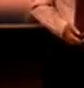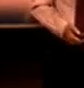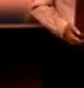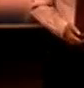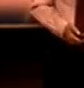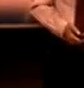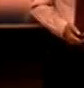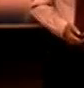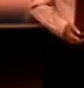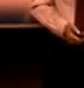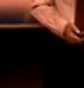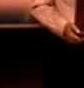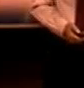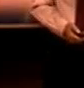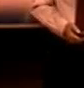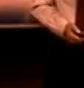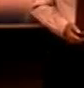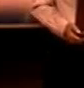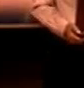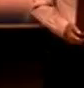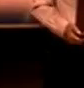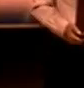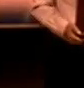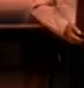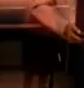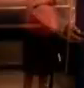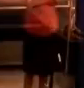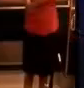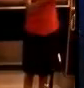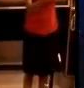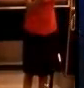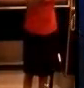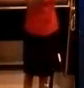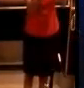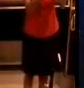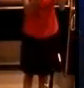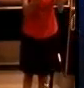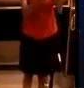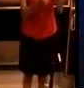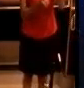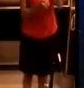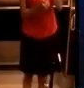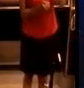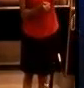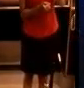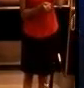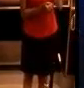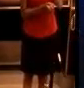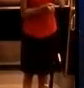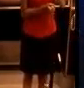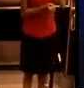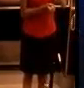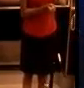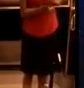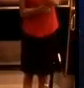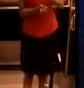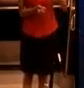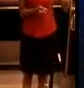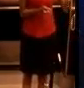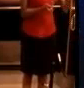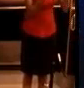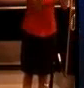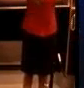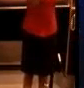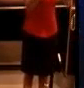hermosura y vuelve en su poder y gloria. Pero tal vez hoy conviene que pensemos en la preparación nuestra para